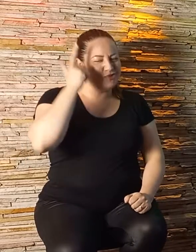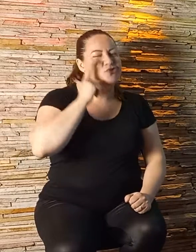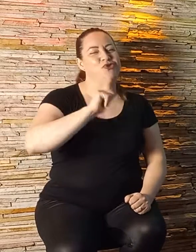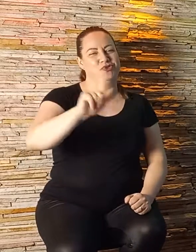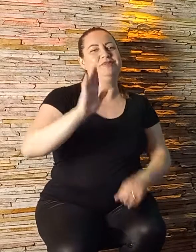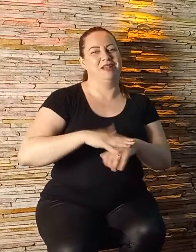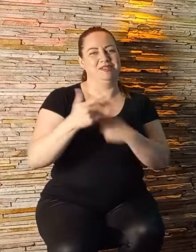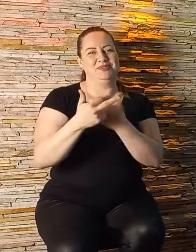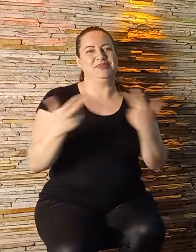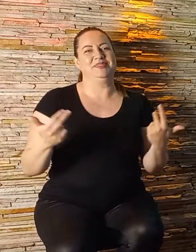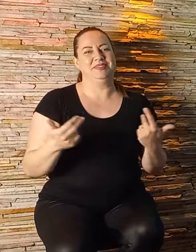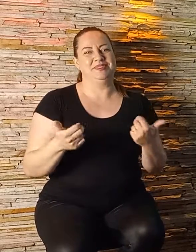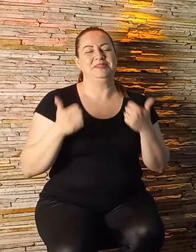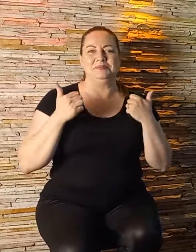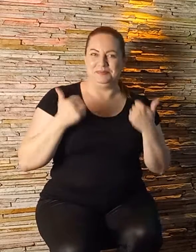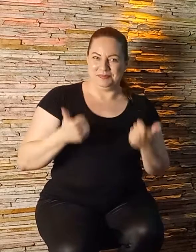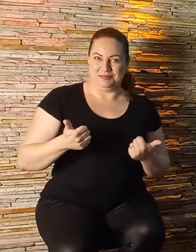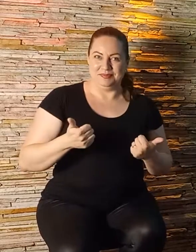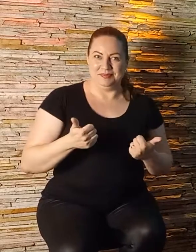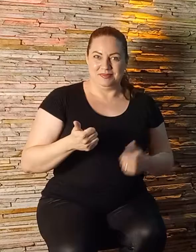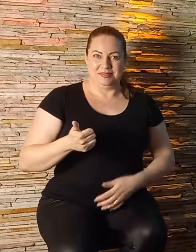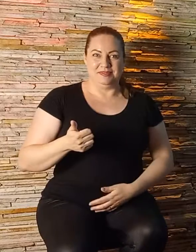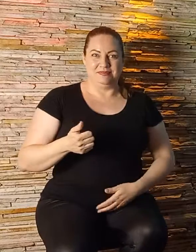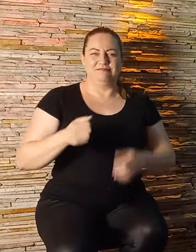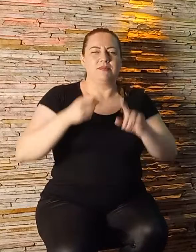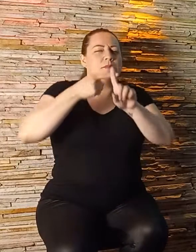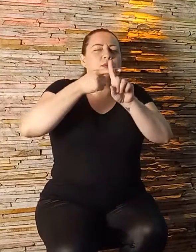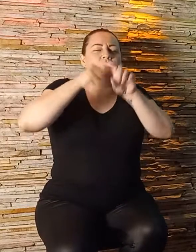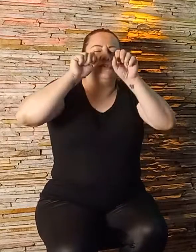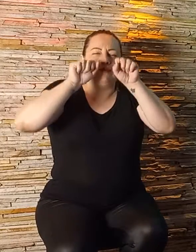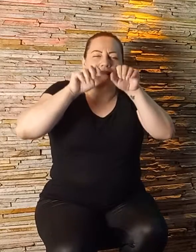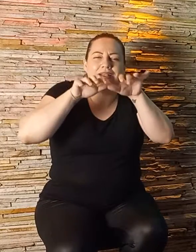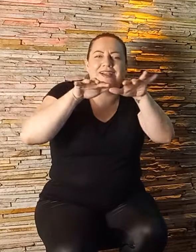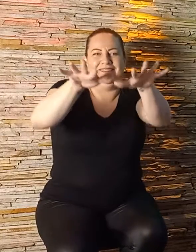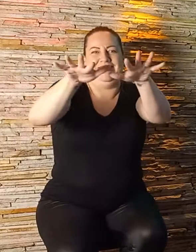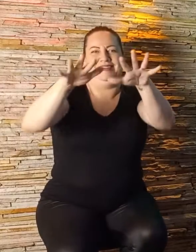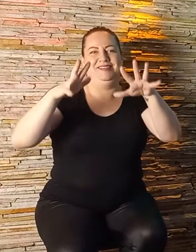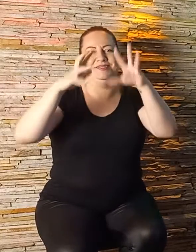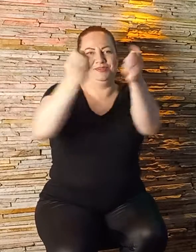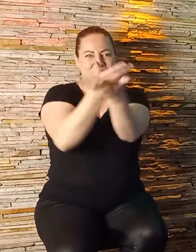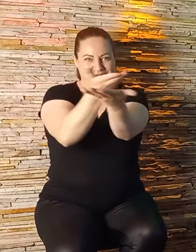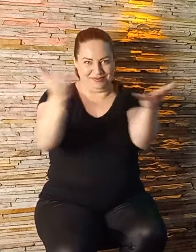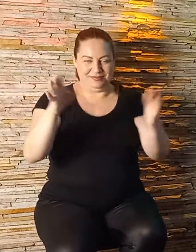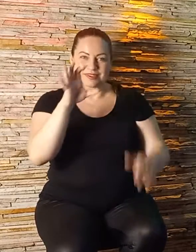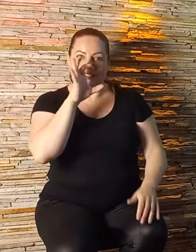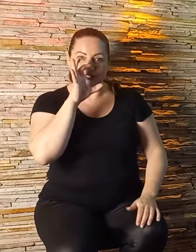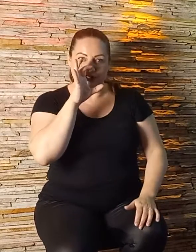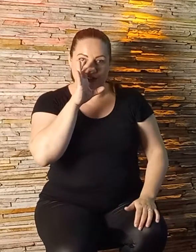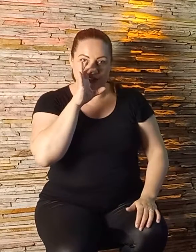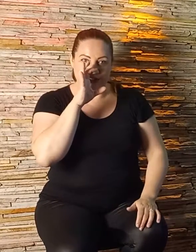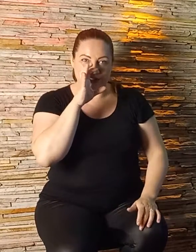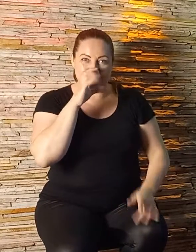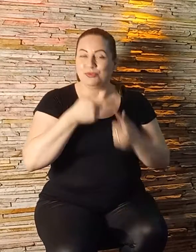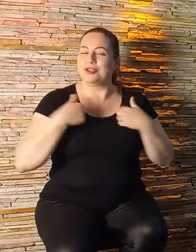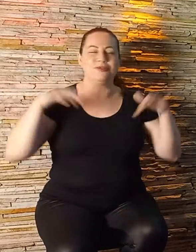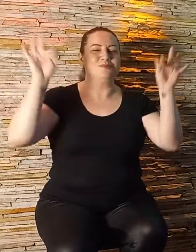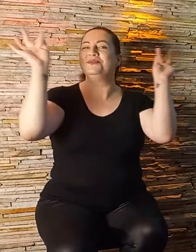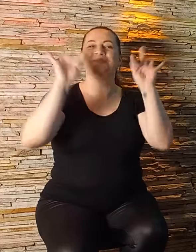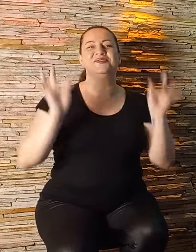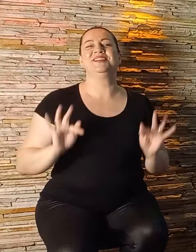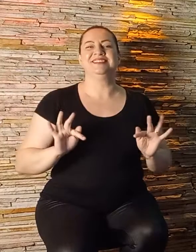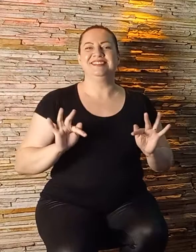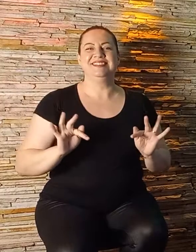muito mais longe tá quero direcionar positividade e amor a todo mundo que tá vendo que eu tô vibrando só assim